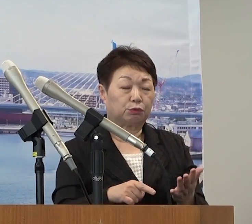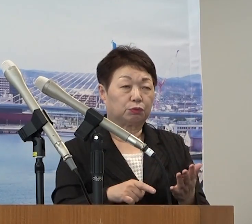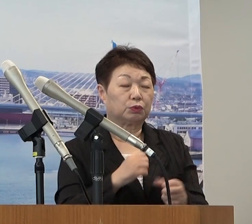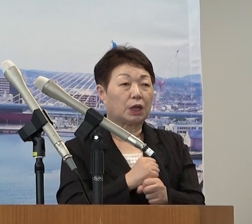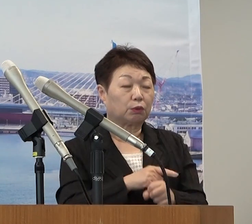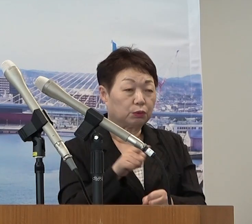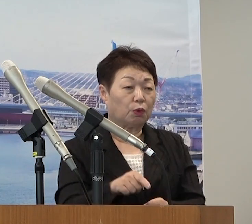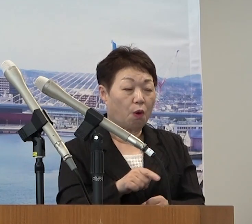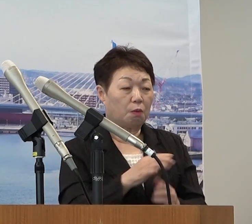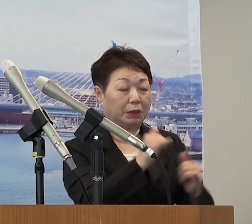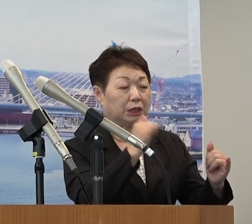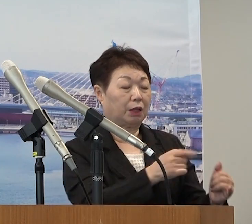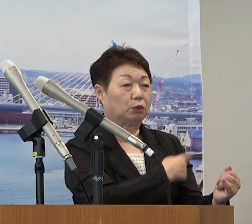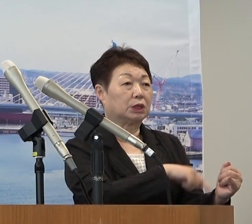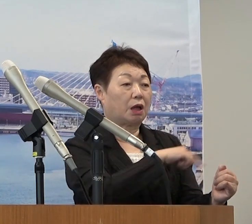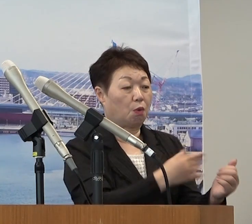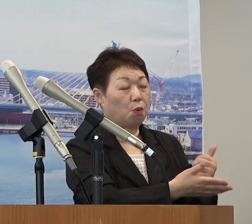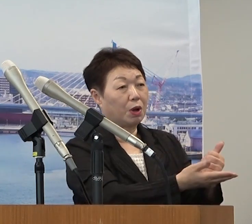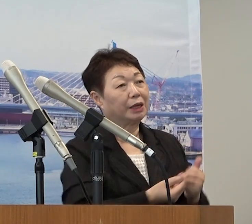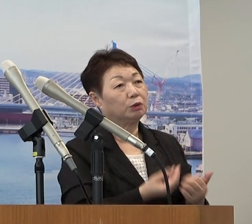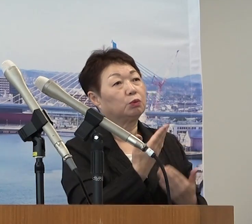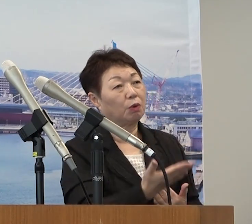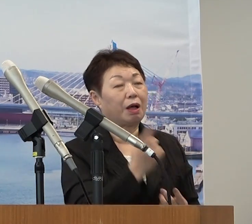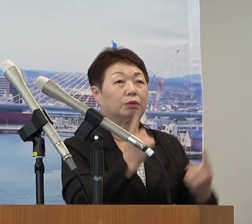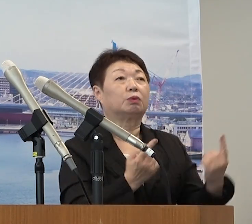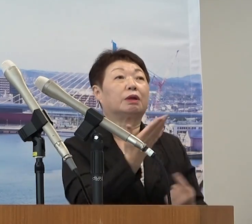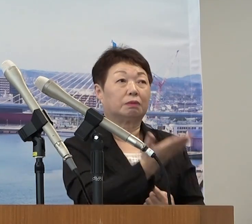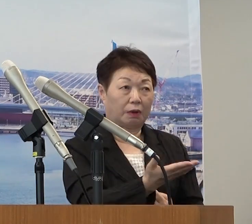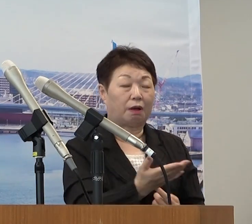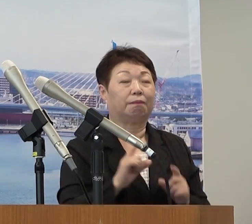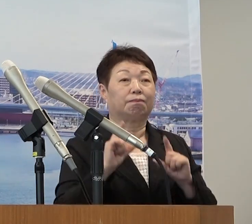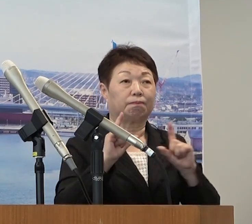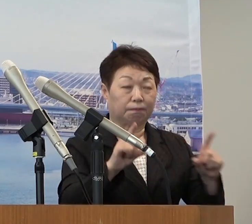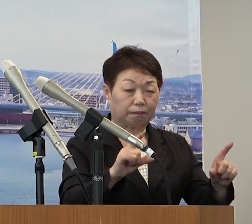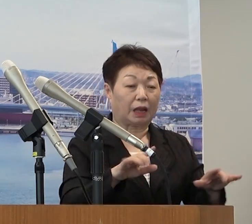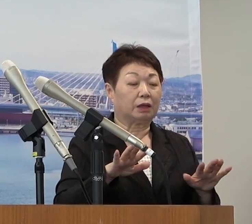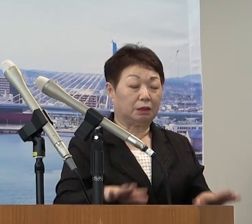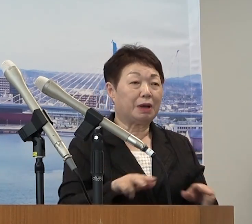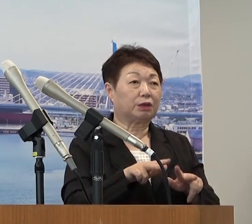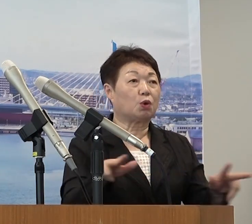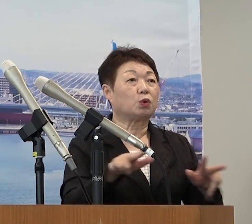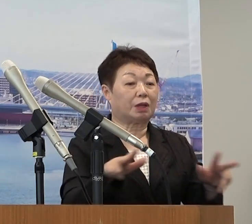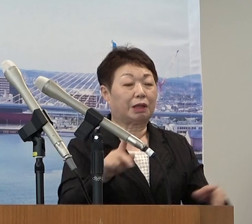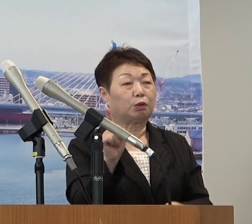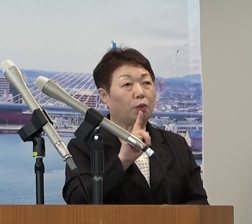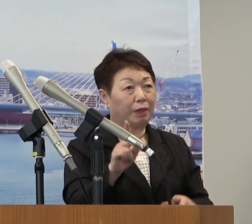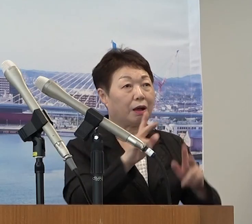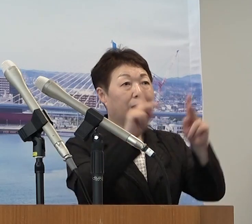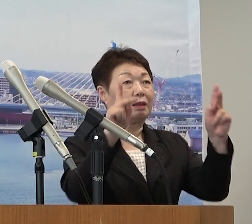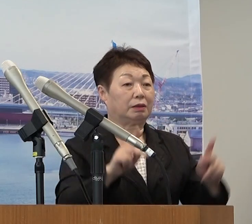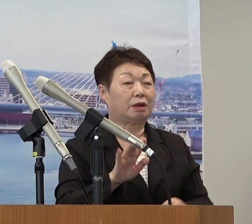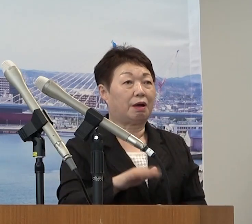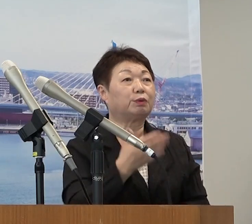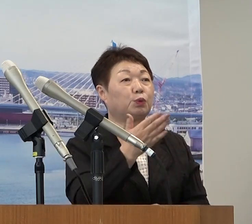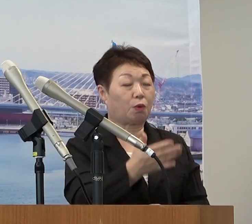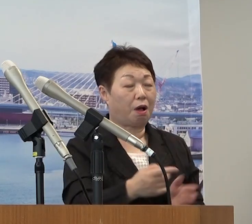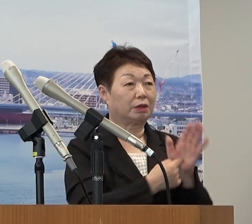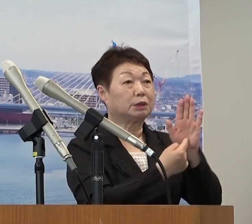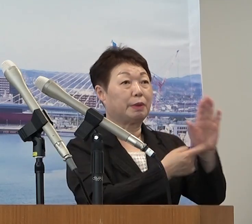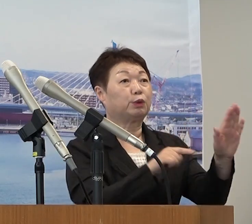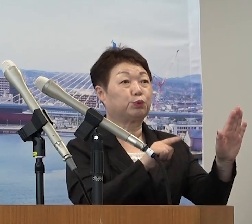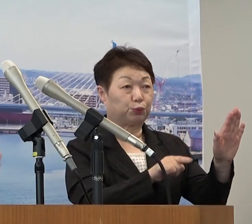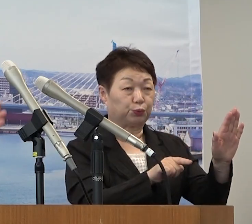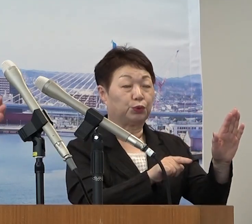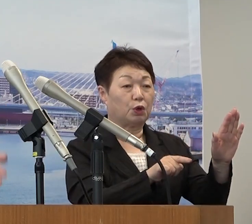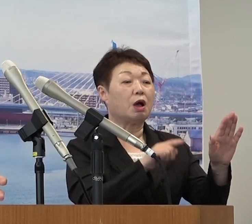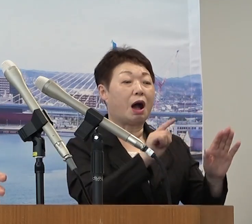を借りてできないかというのでこう示すものになるんですか。 そうですね、あの今行政としてどういう課題があるかというのをこちらからお示しをして、